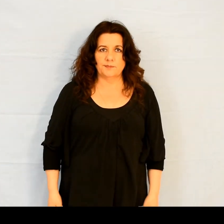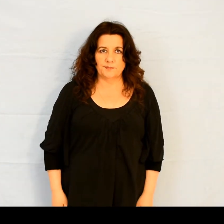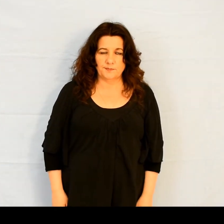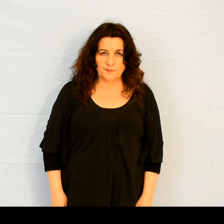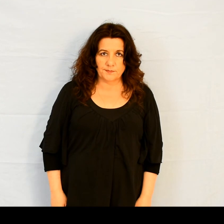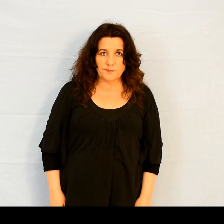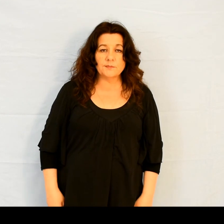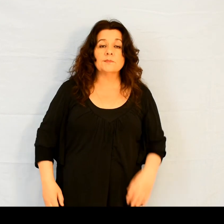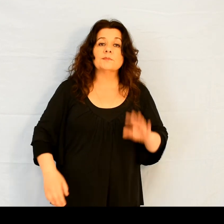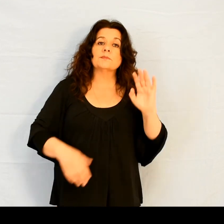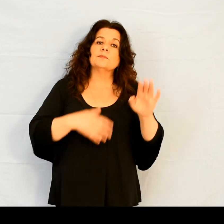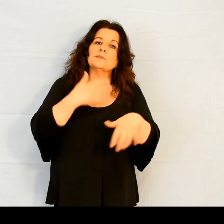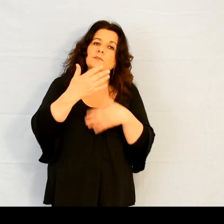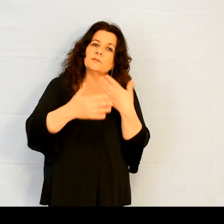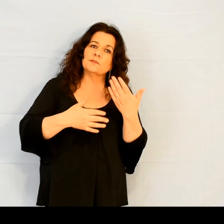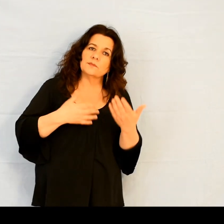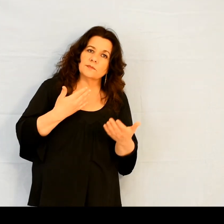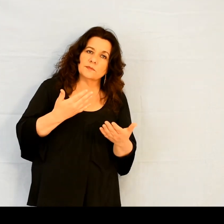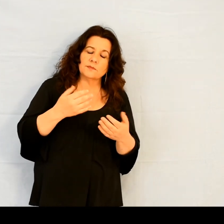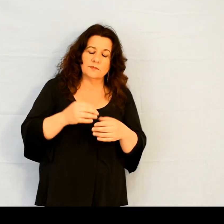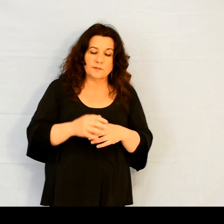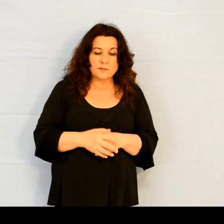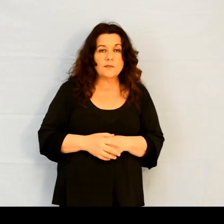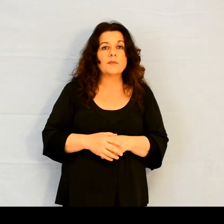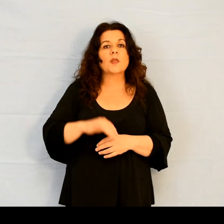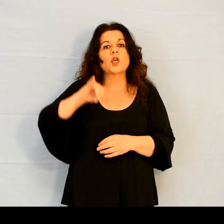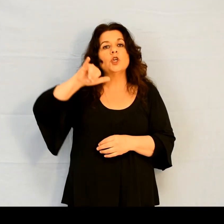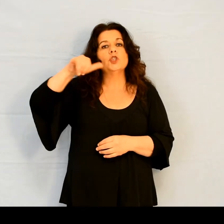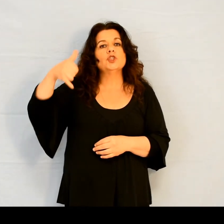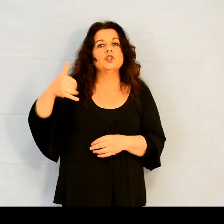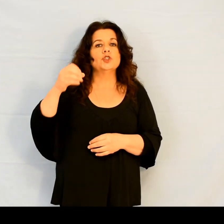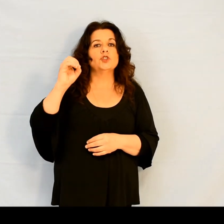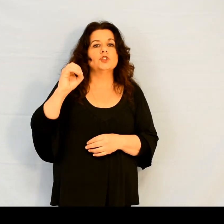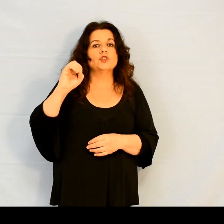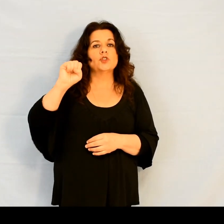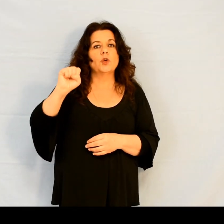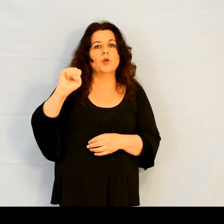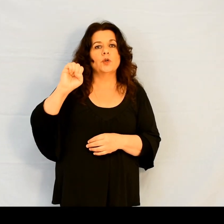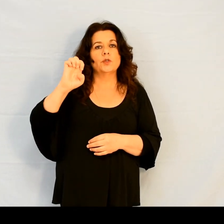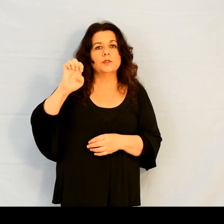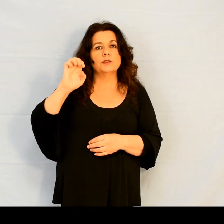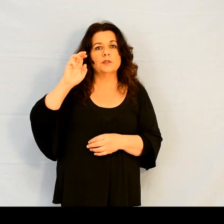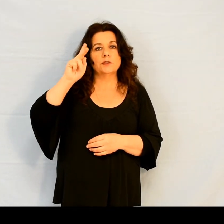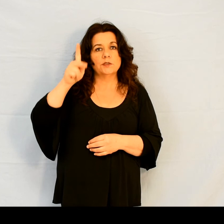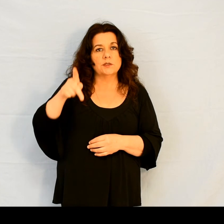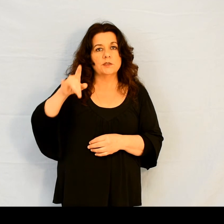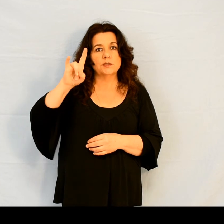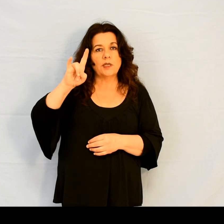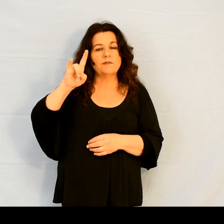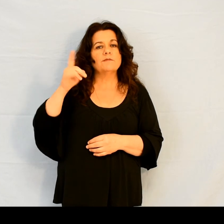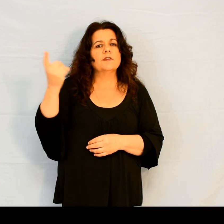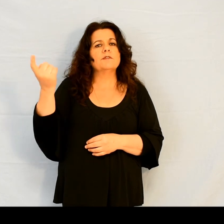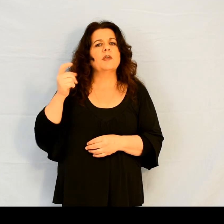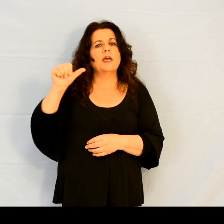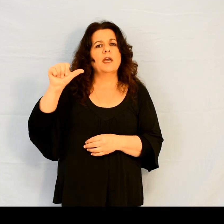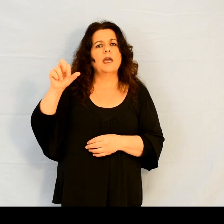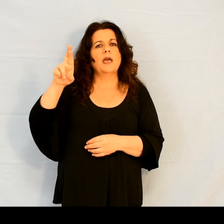Après cela, Joseph d'Arimathie, qui était aussi le disciple de Jésus, mais en